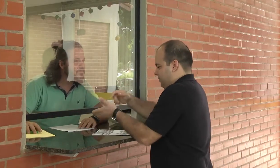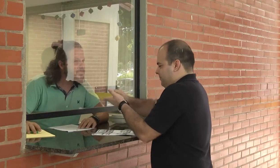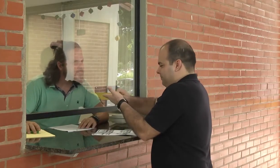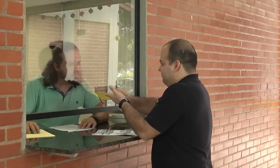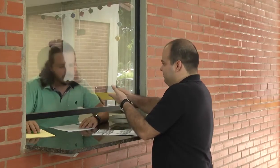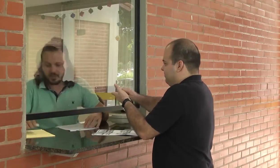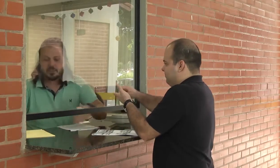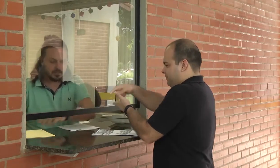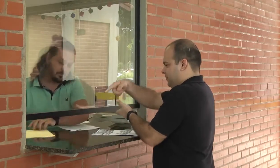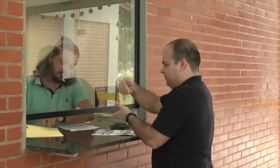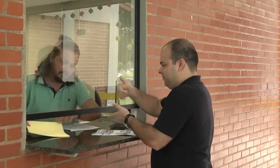Posso escrever?